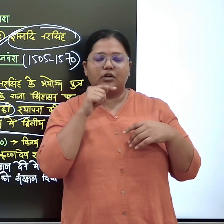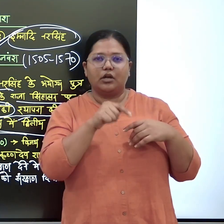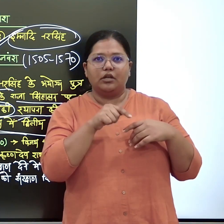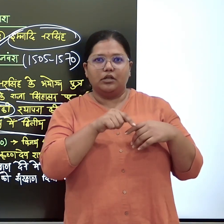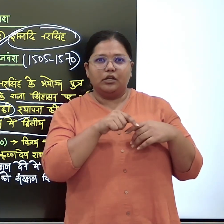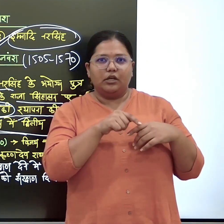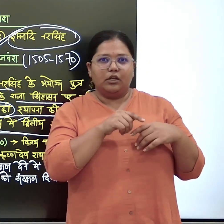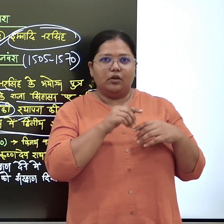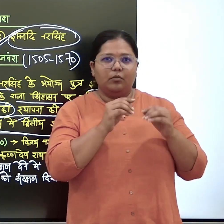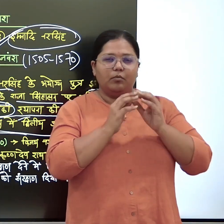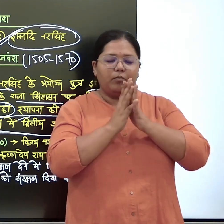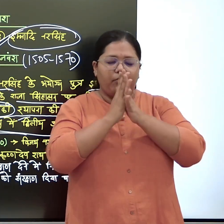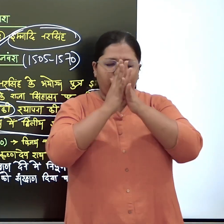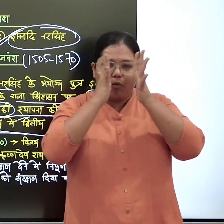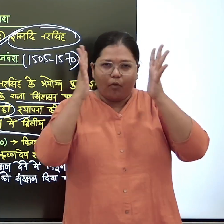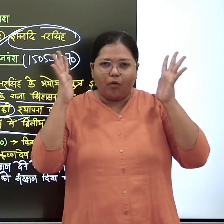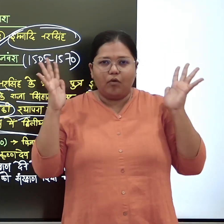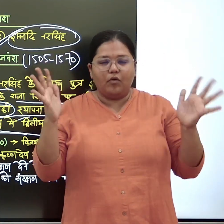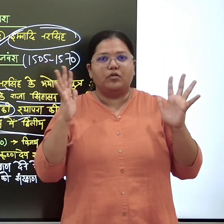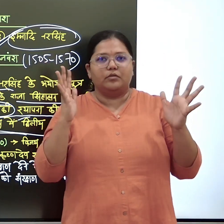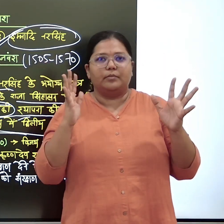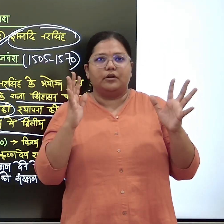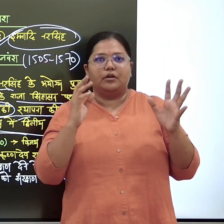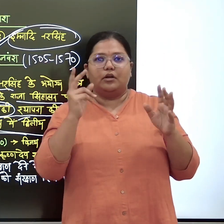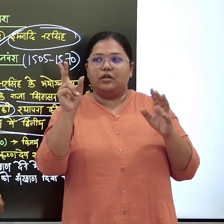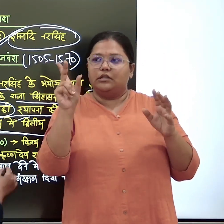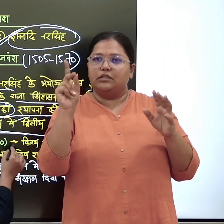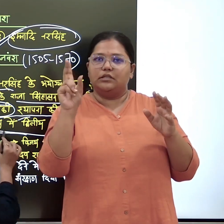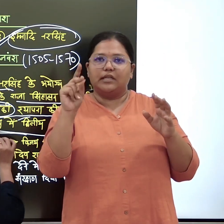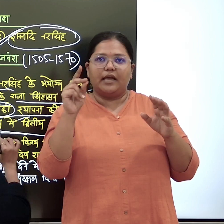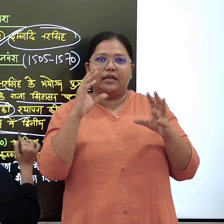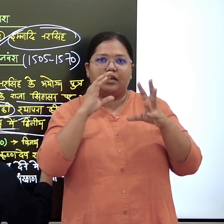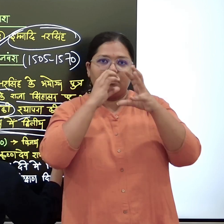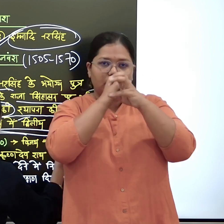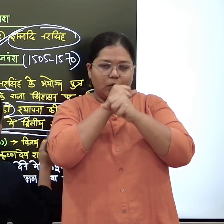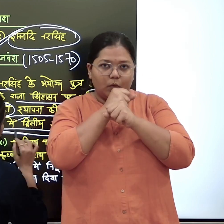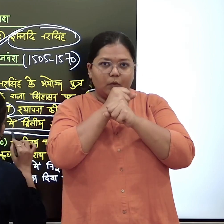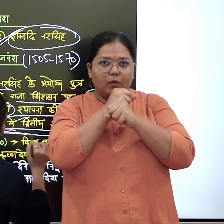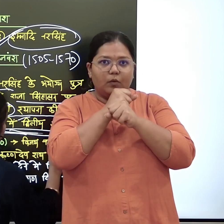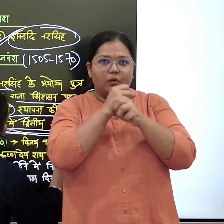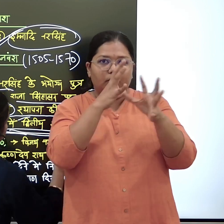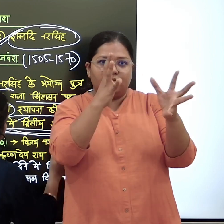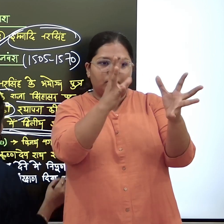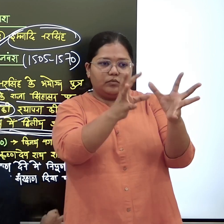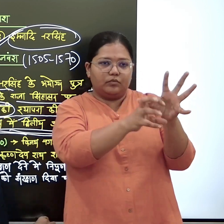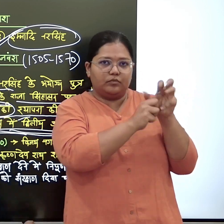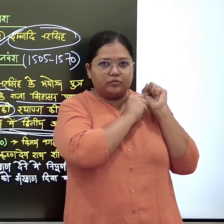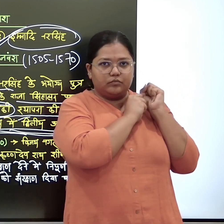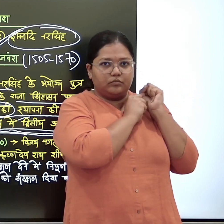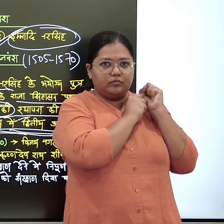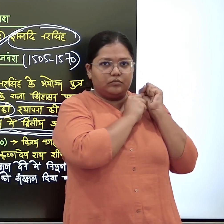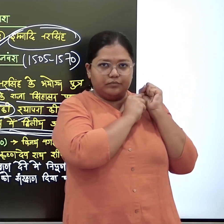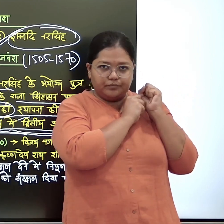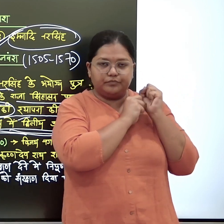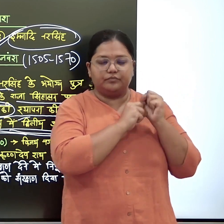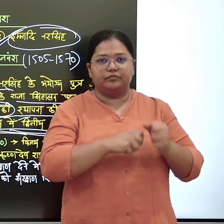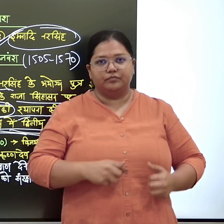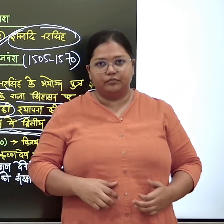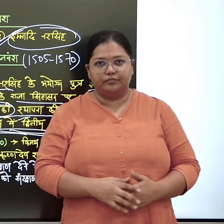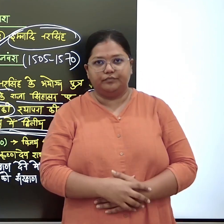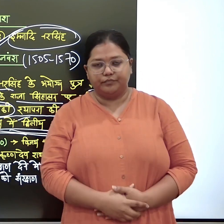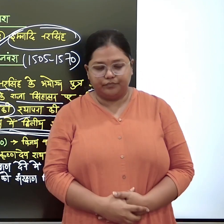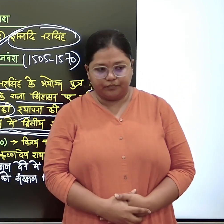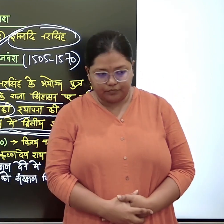विजयनगर का के इतिहास में द्वितीय अपहरण कहते हैं, द्वितीय अपहरण कहते